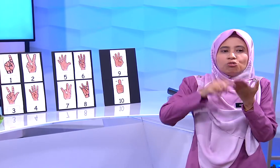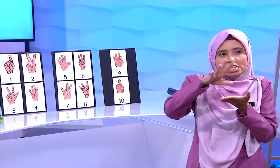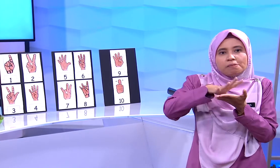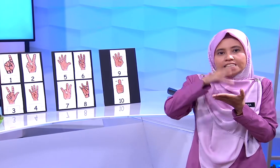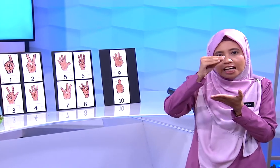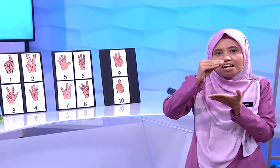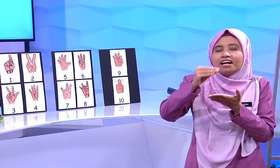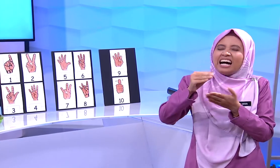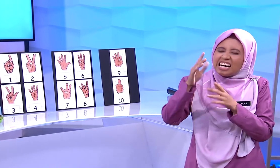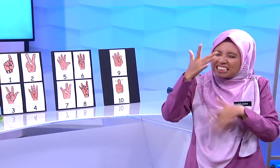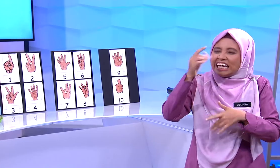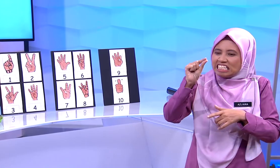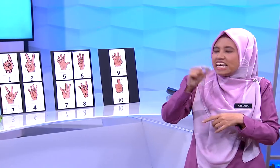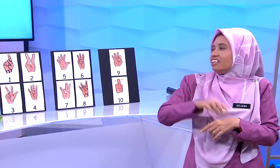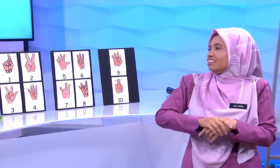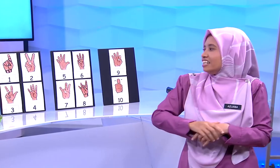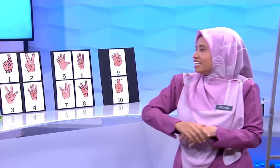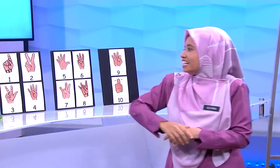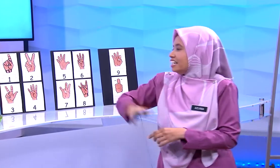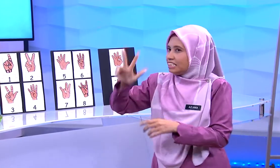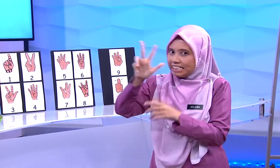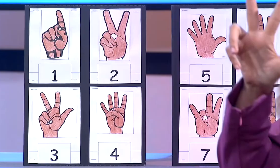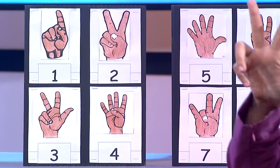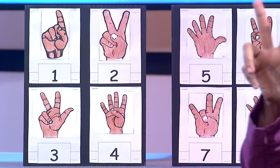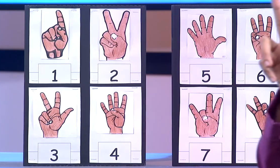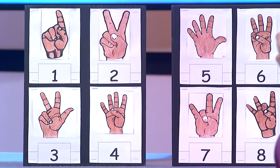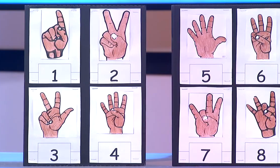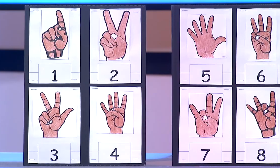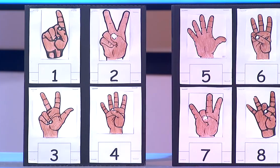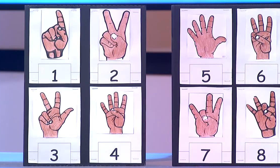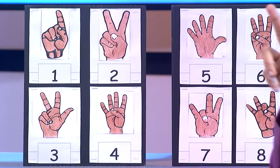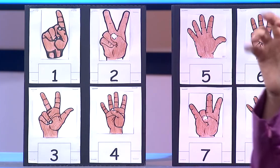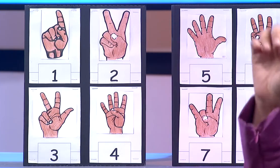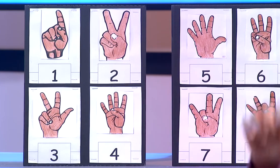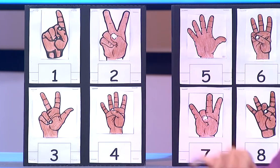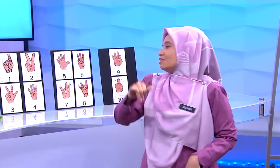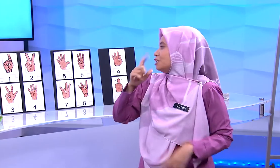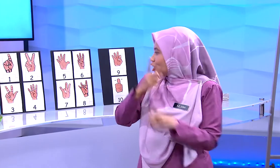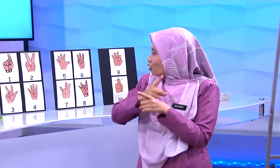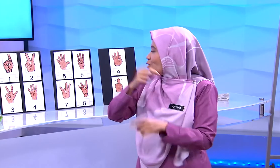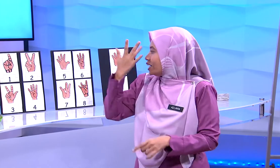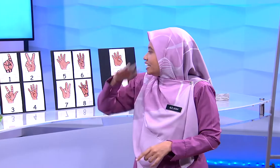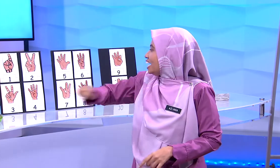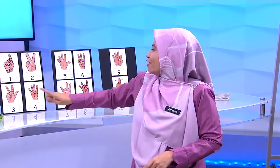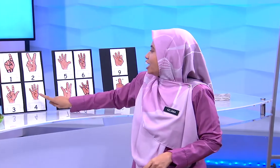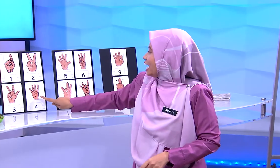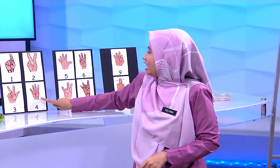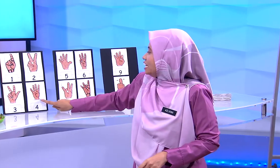belajar sakit skip tinggi untuk menjeda diem Betul Pandai ya Oke ini